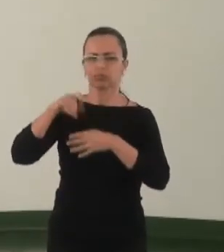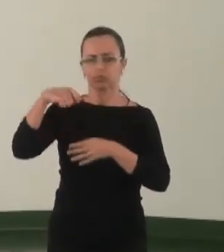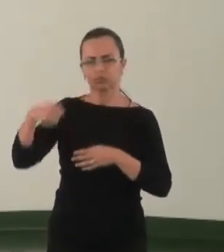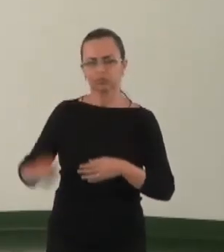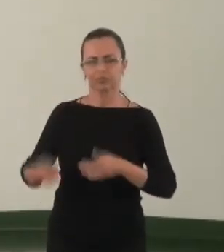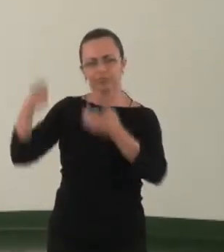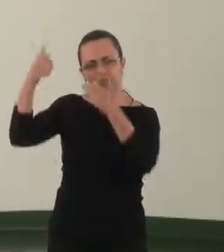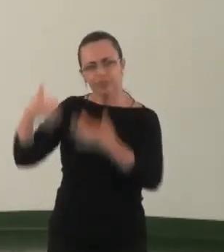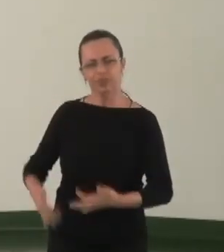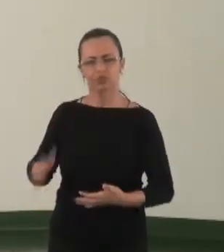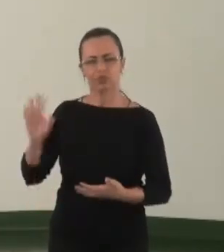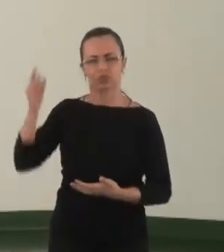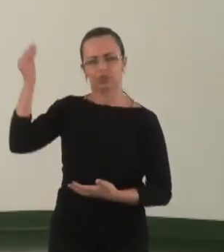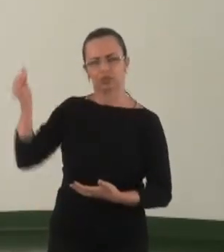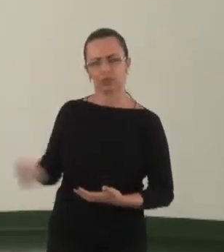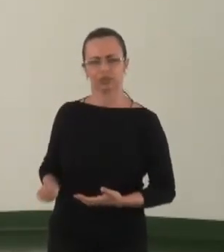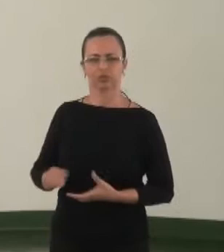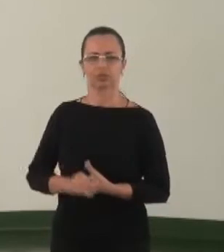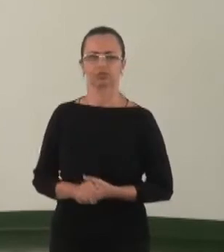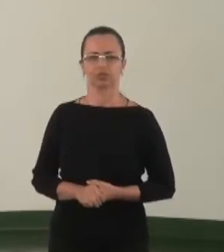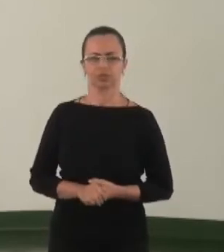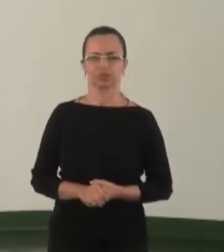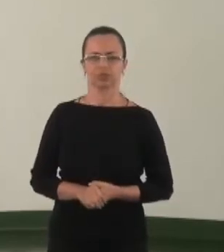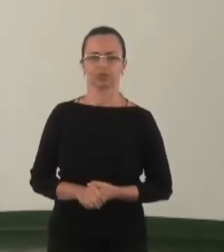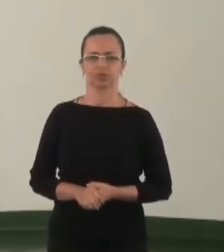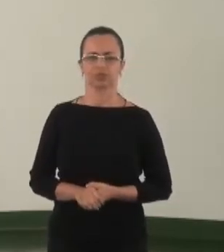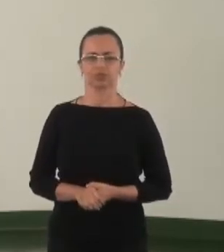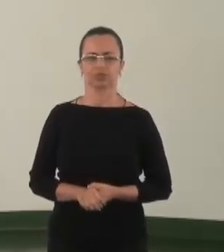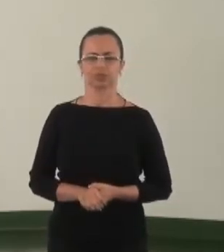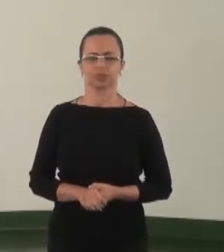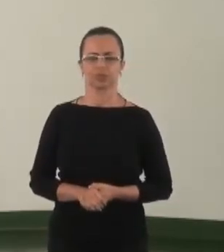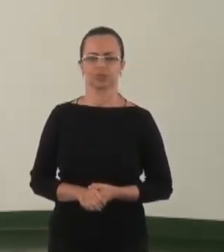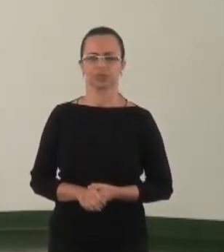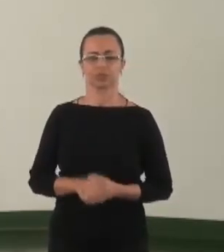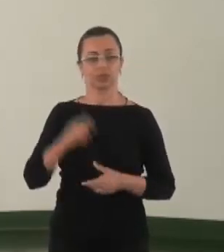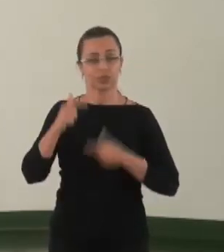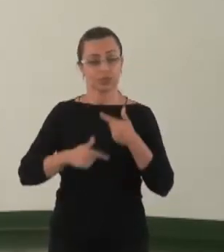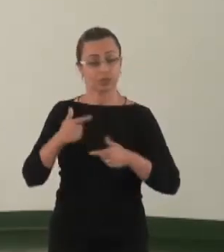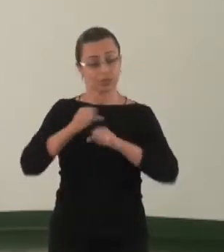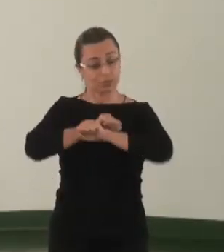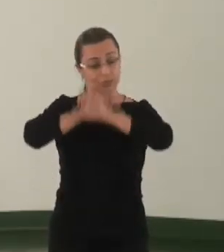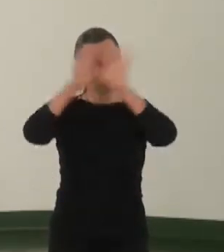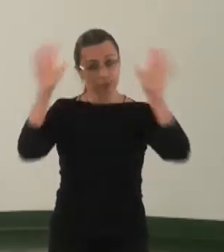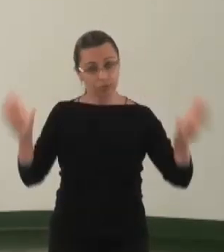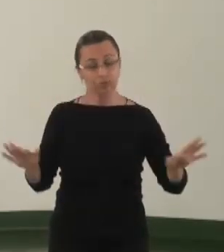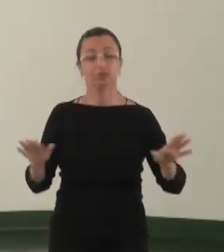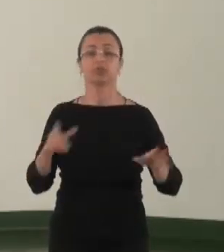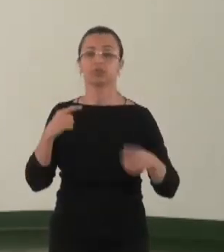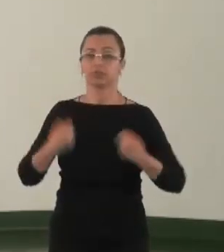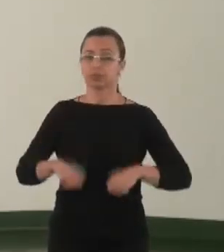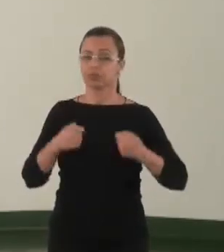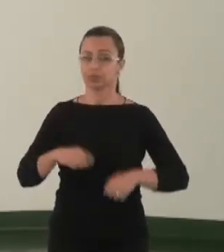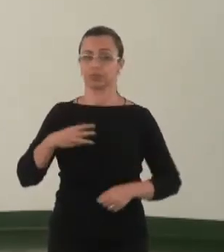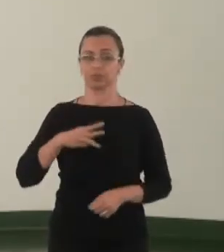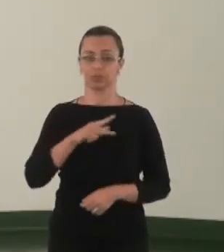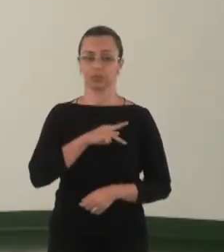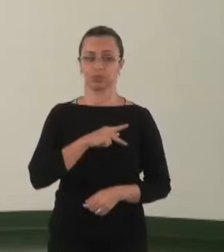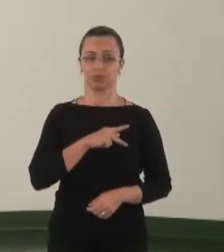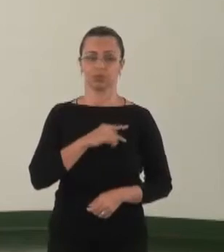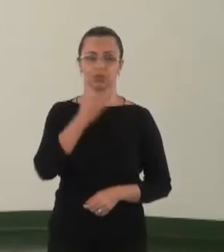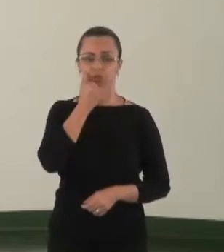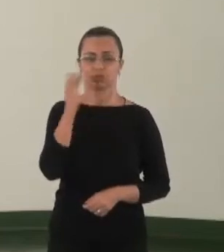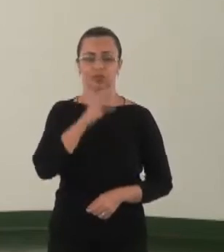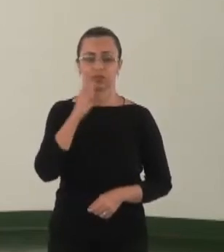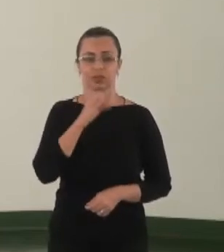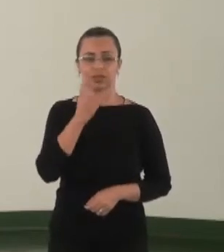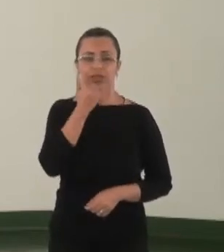instrumentos aqui, que são aqui descritos, baixados pelo Poder Executivo. Trabalhar a transparência e honestidade no Ministério Público. Vocês me desculpem